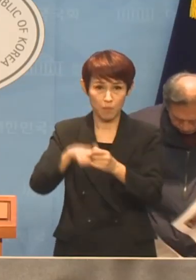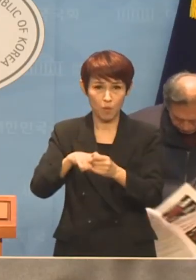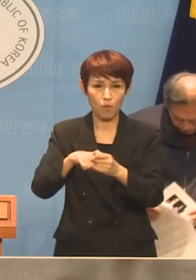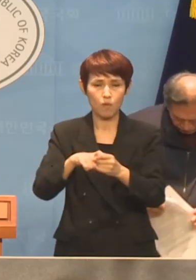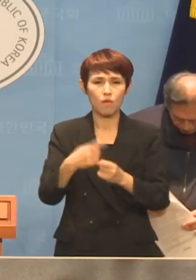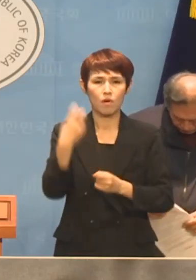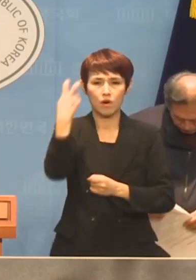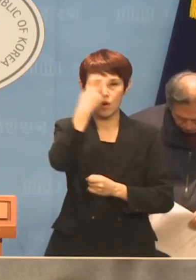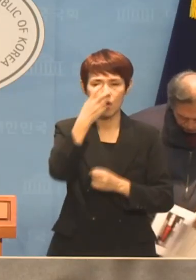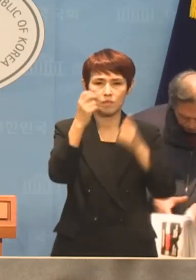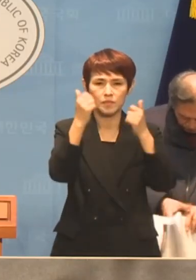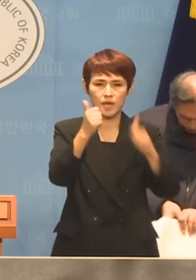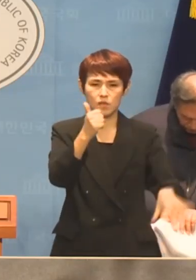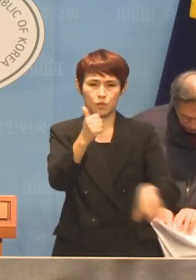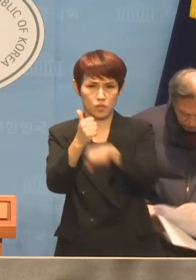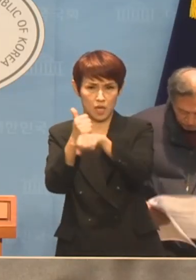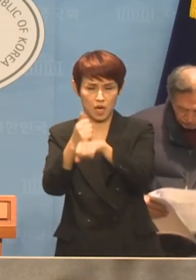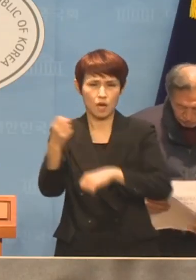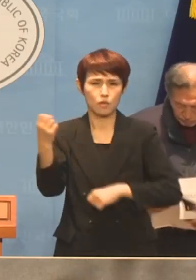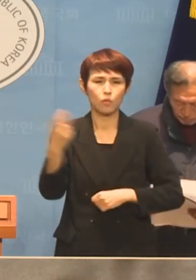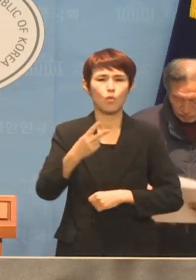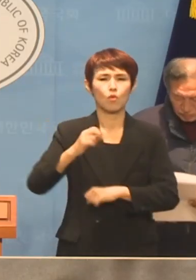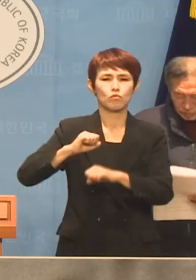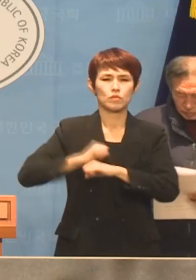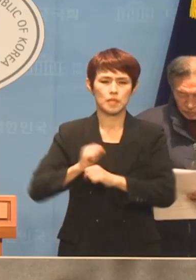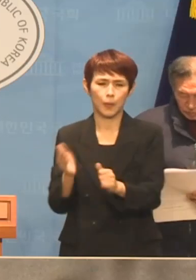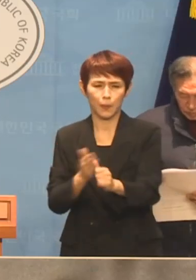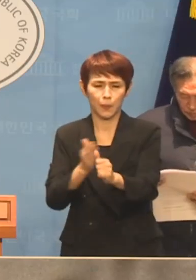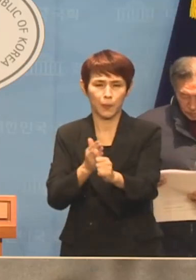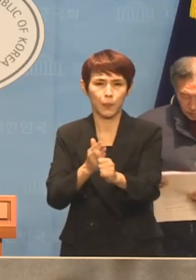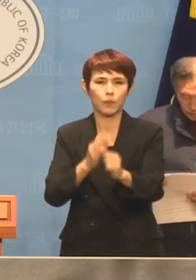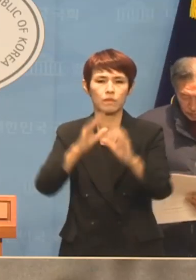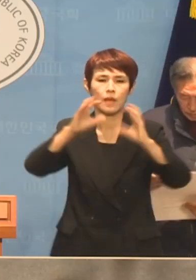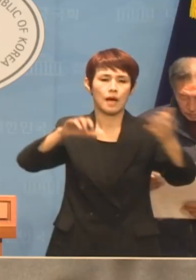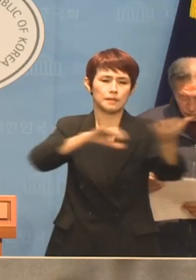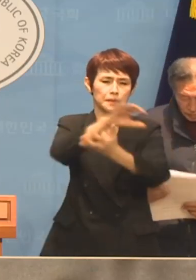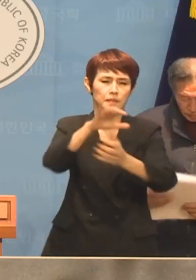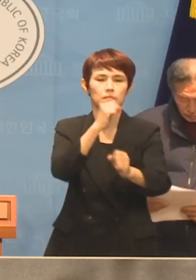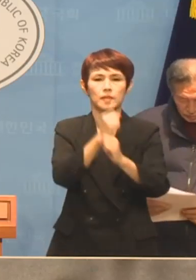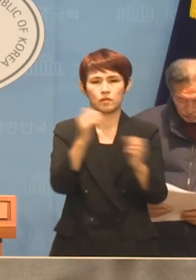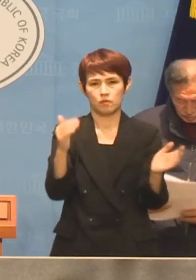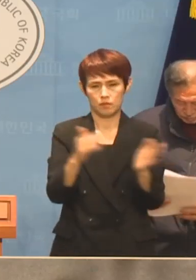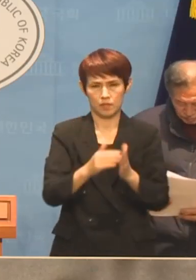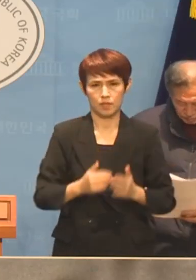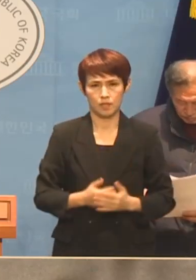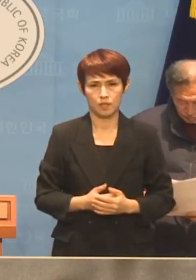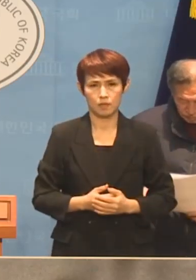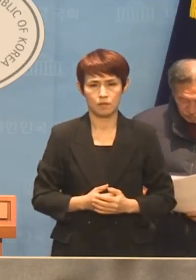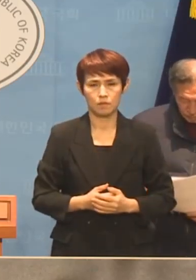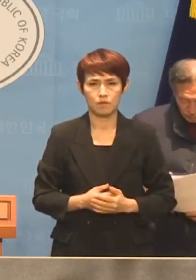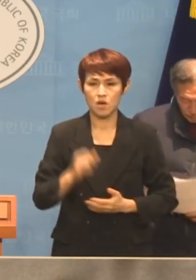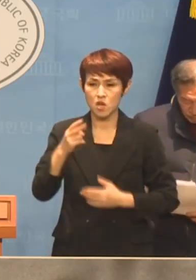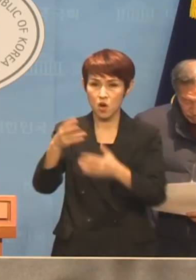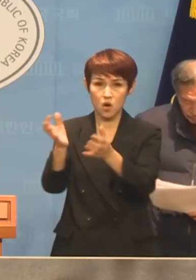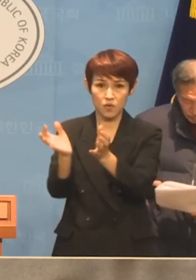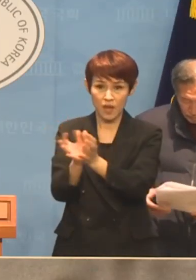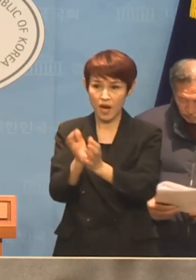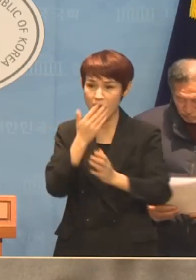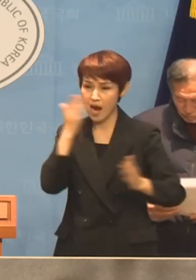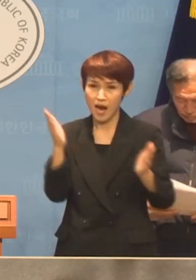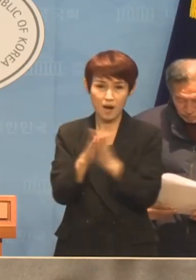모자라 군사를 동원하여 내란을 일으켰다. 이를 비호하는 집권 여당의 내란